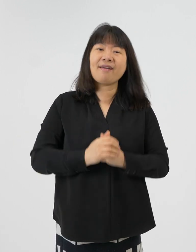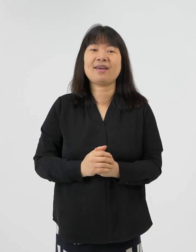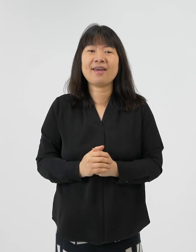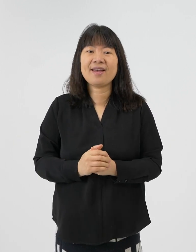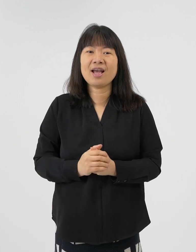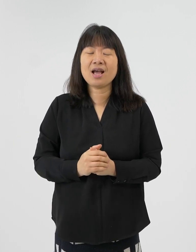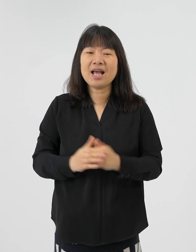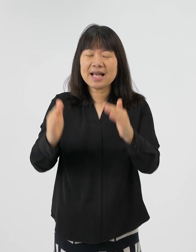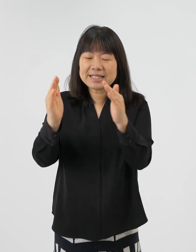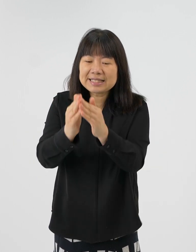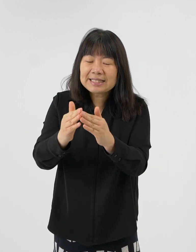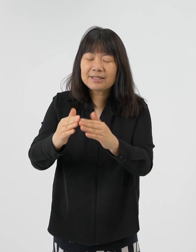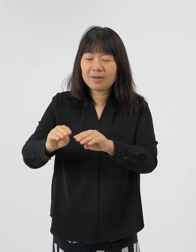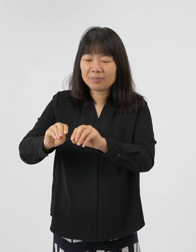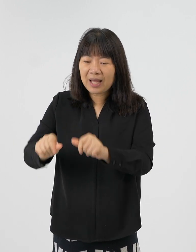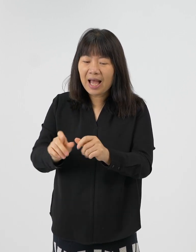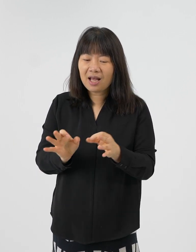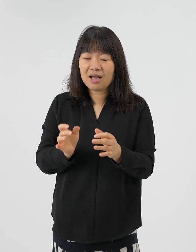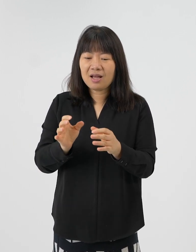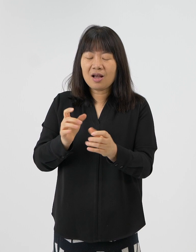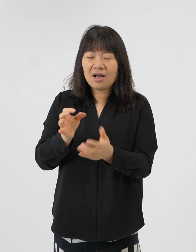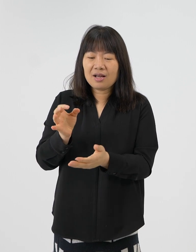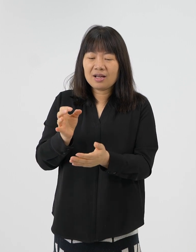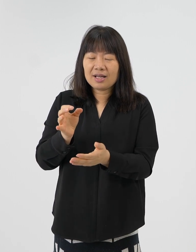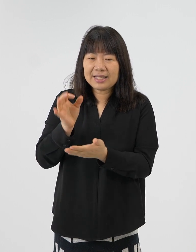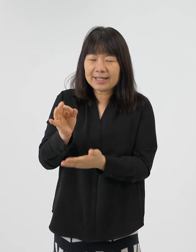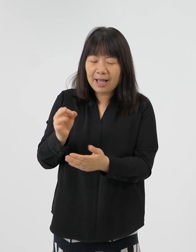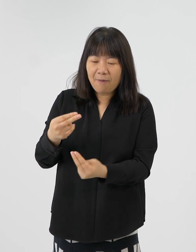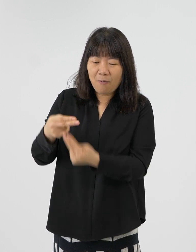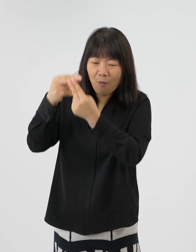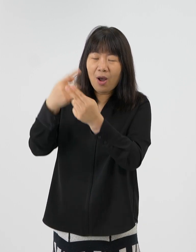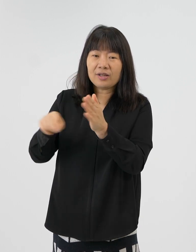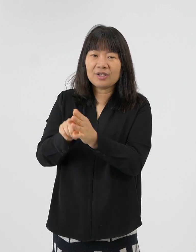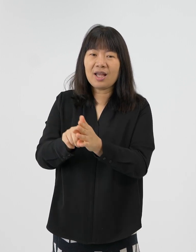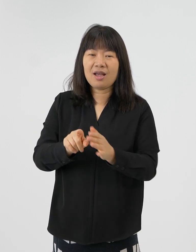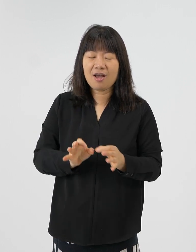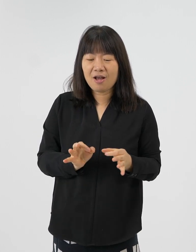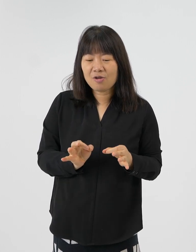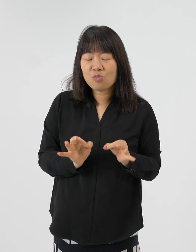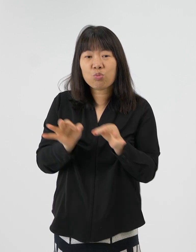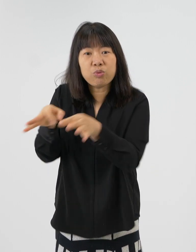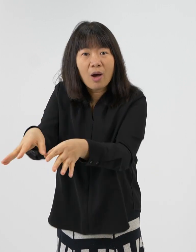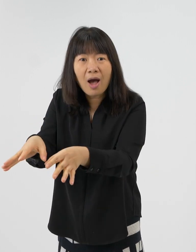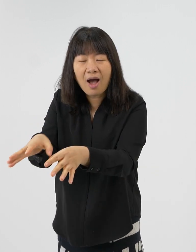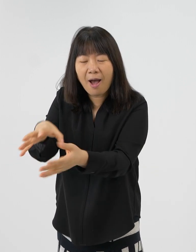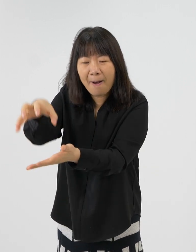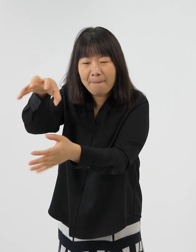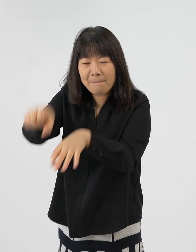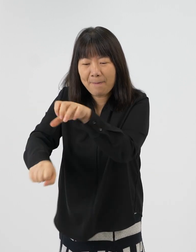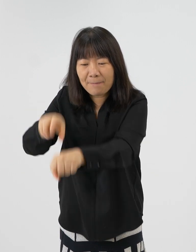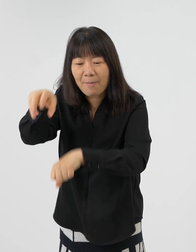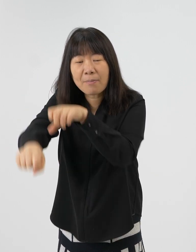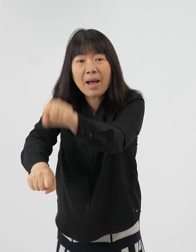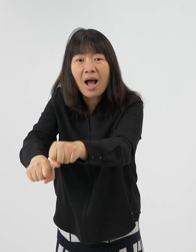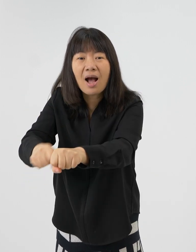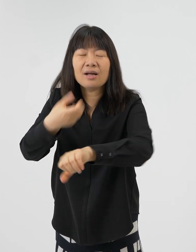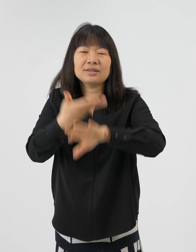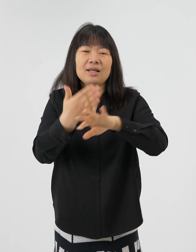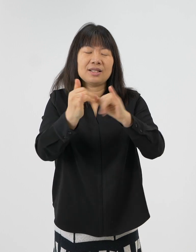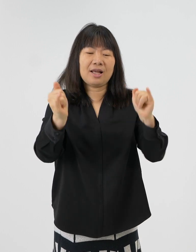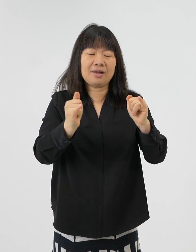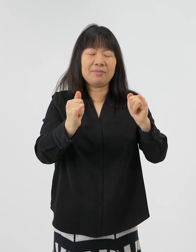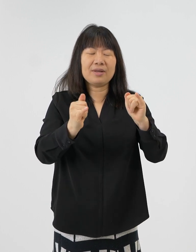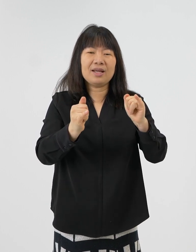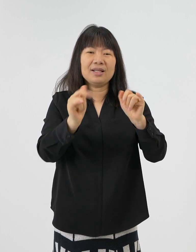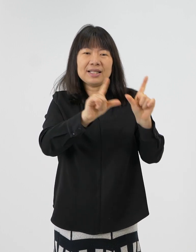부동산을 가지고 장난하고 투기하는 것은 남의 잠자리 뺏는 악한 짓입니다. 기독교인들이 이거 막지